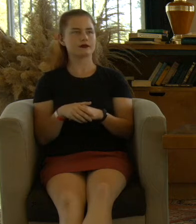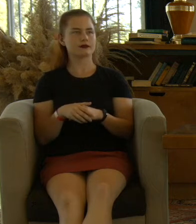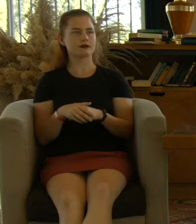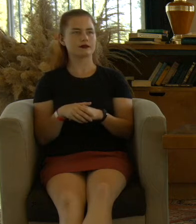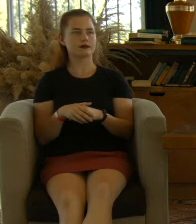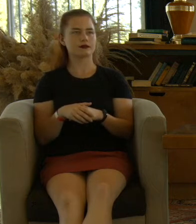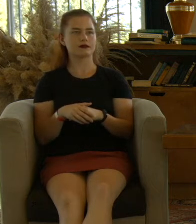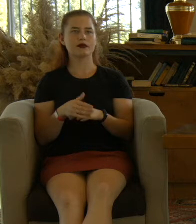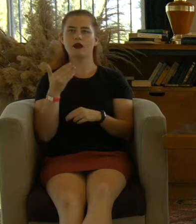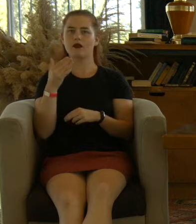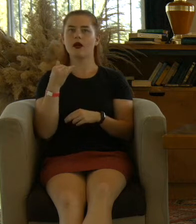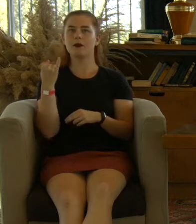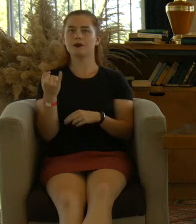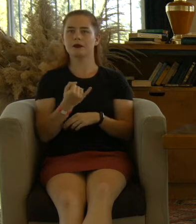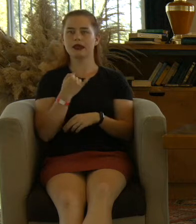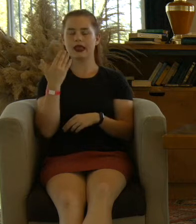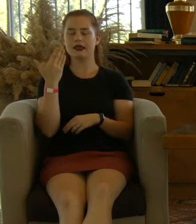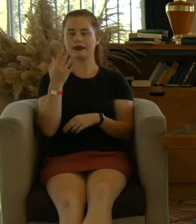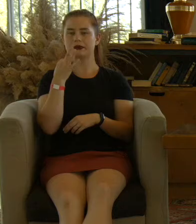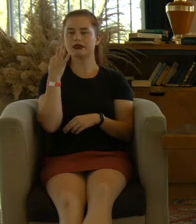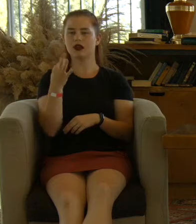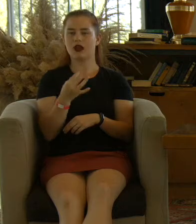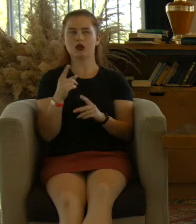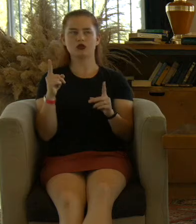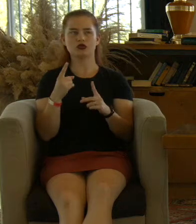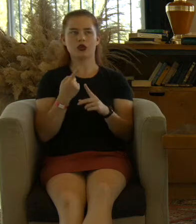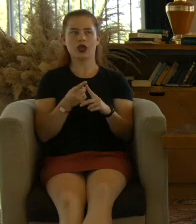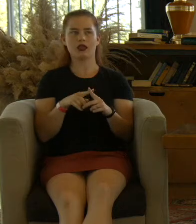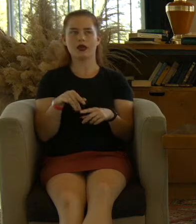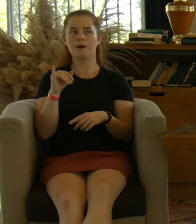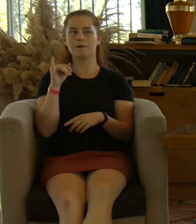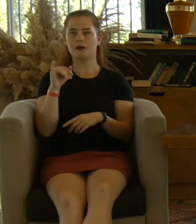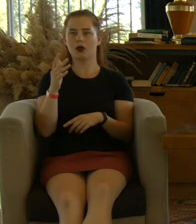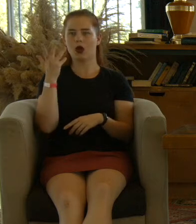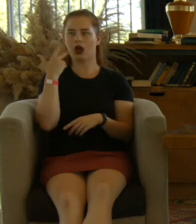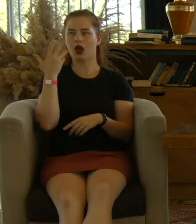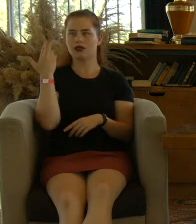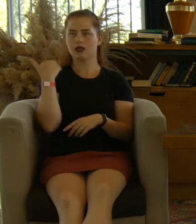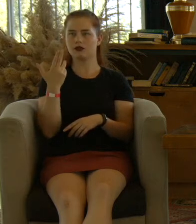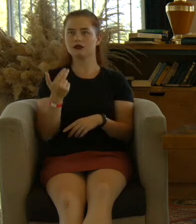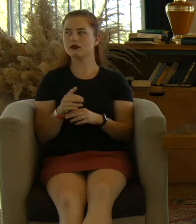А вам про ацетон интересно. Вот вам сказали, что ацетон это плохо, да, когда-то?